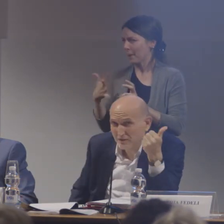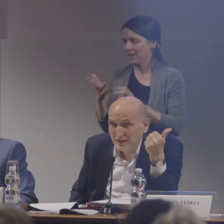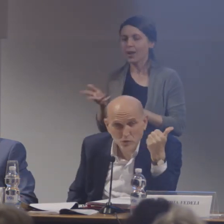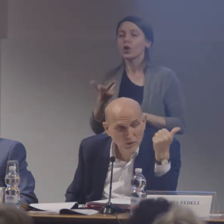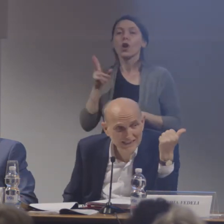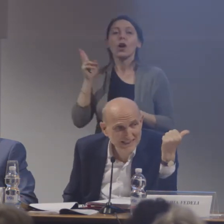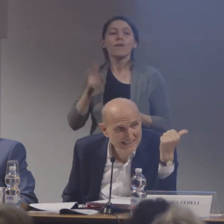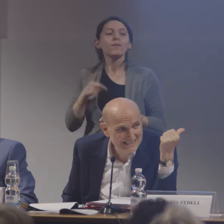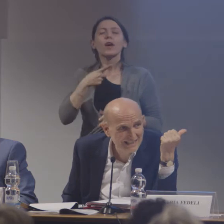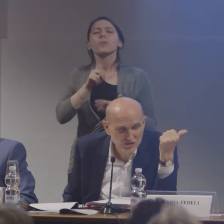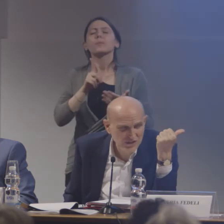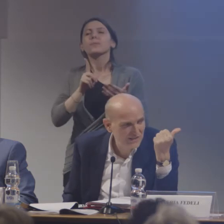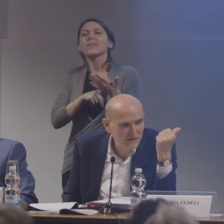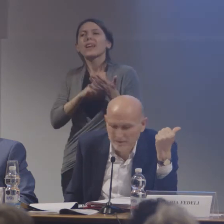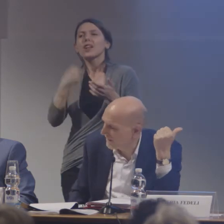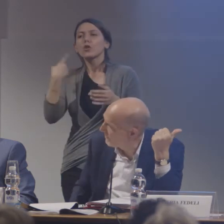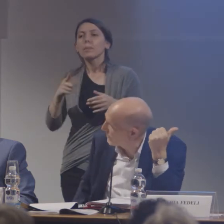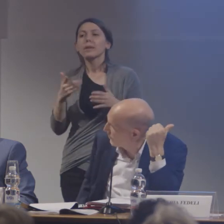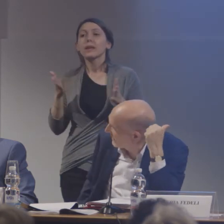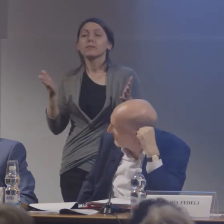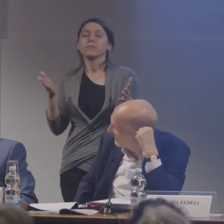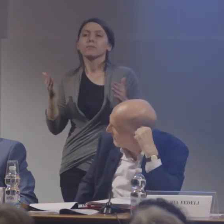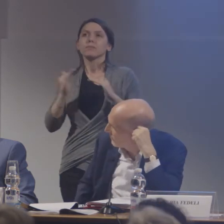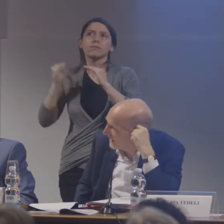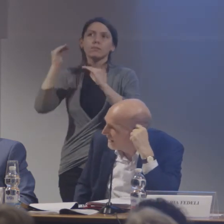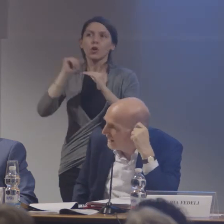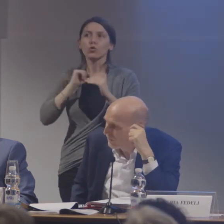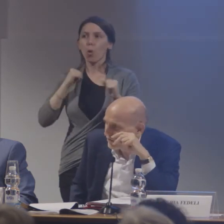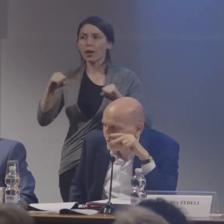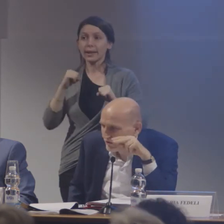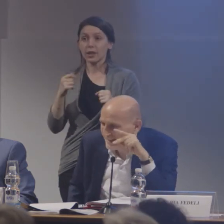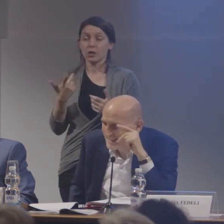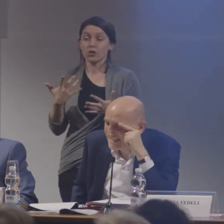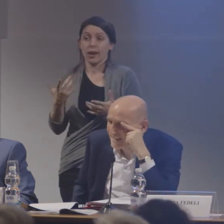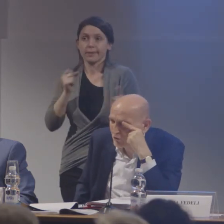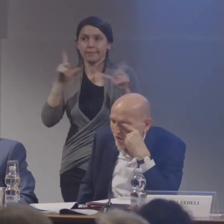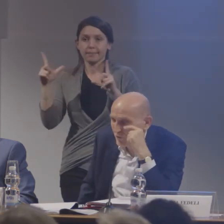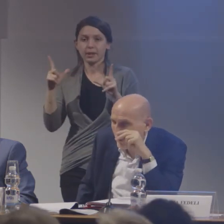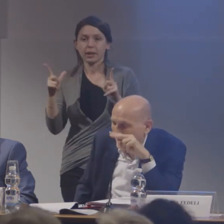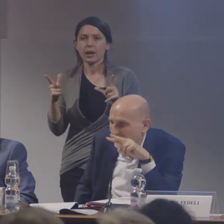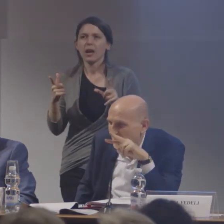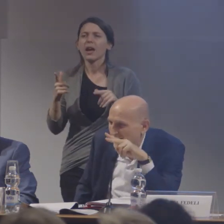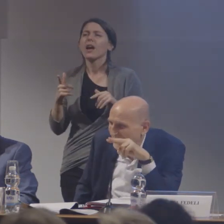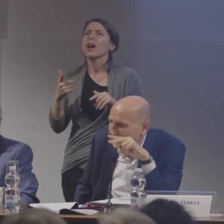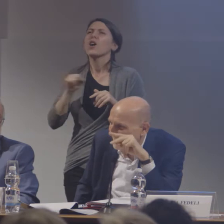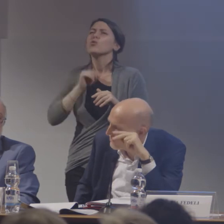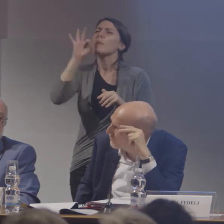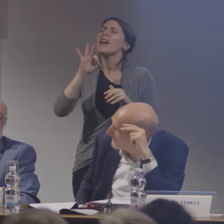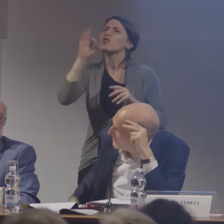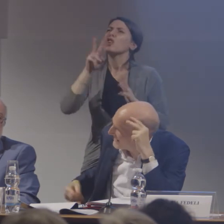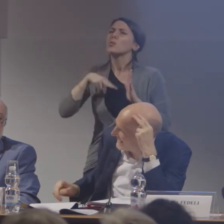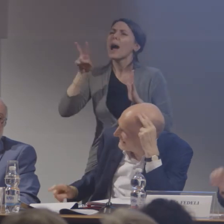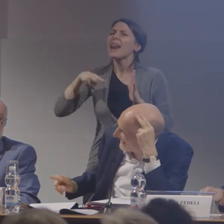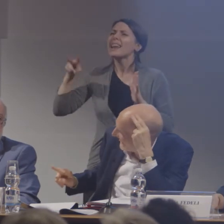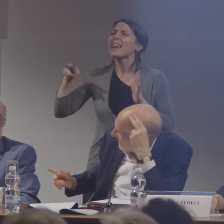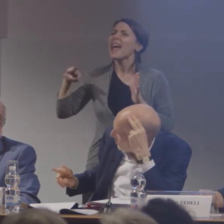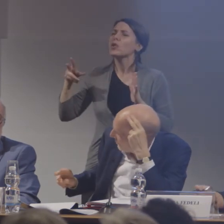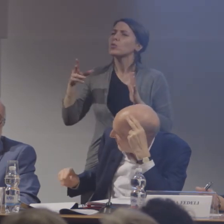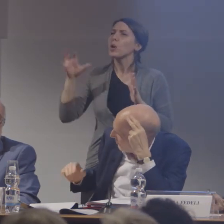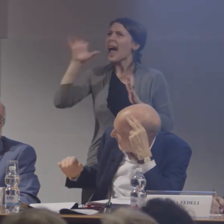questo dato qua delle classi dirigenti è veramente impressionante, è una cosa, quando si vedono i tassi di lettura in Europa vediamo che la divaricazione degli altri paesi in